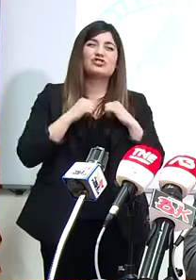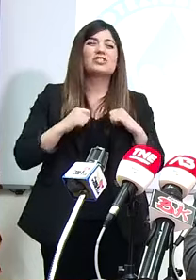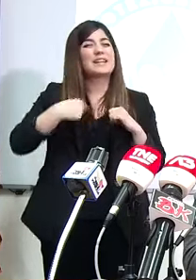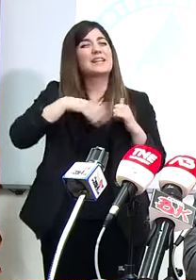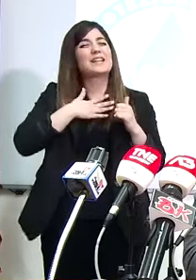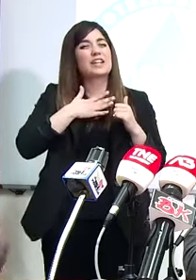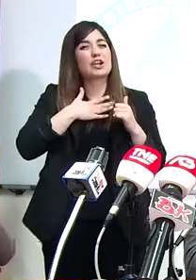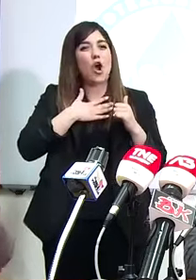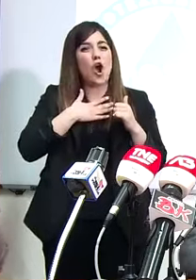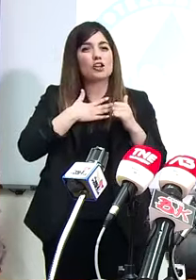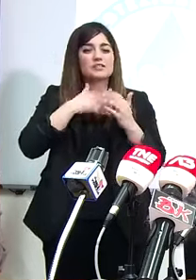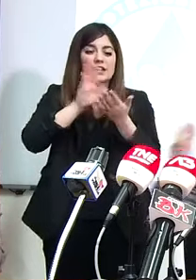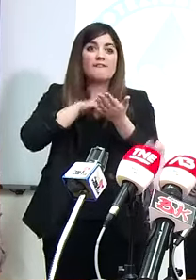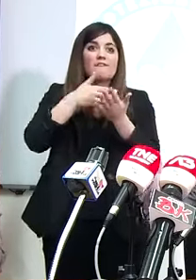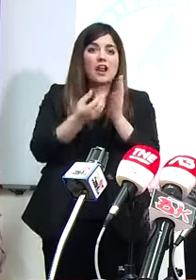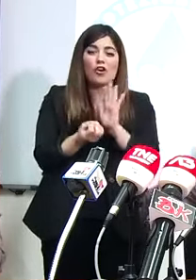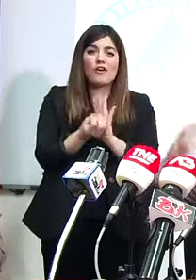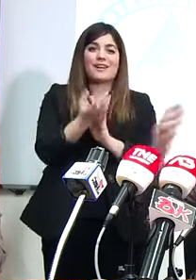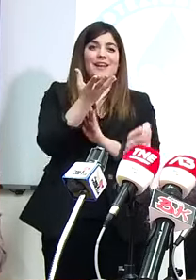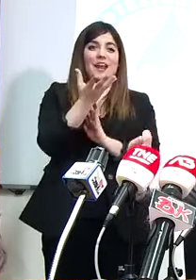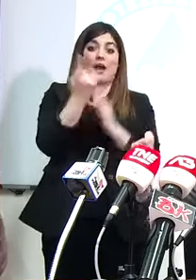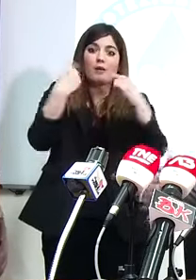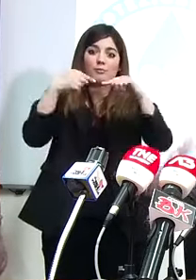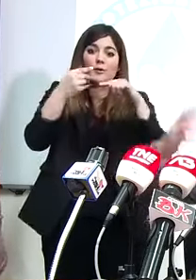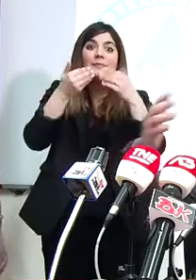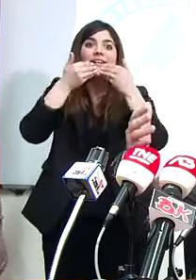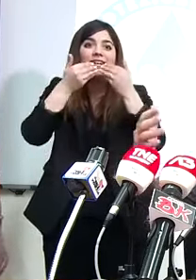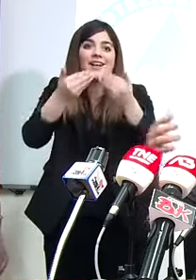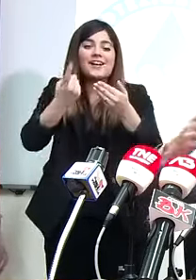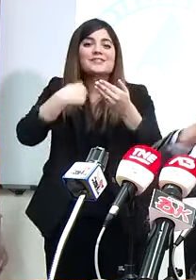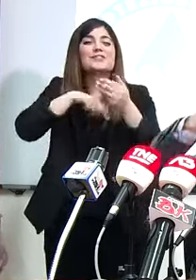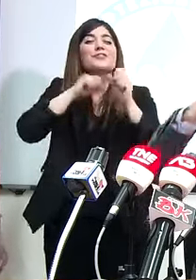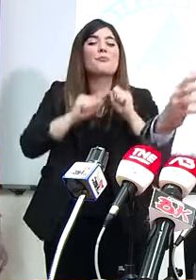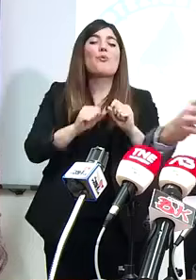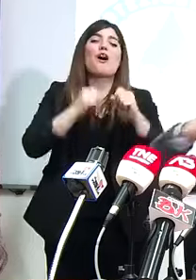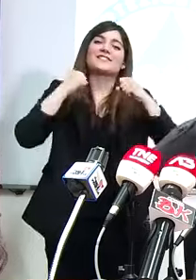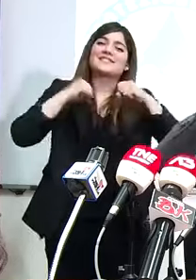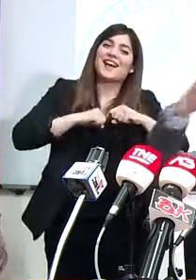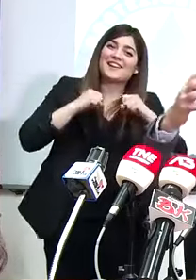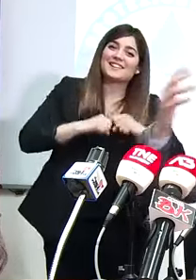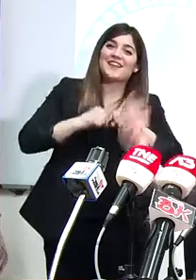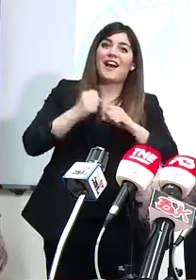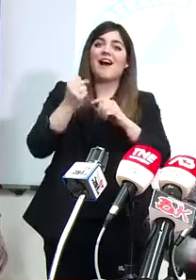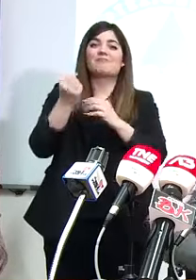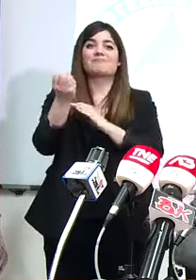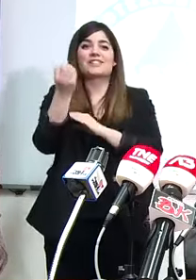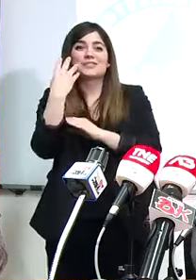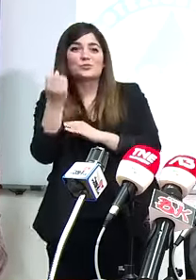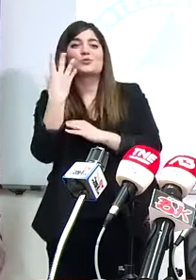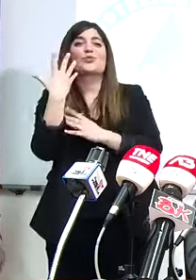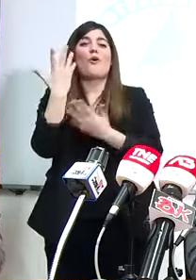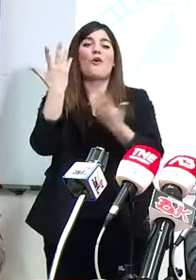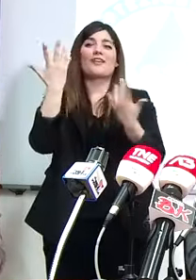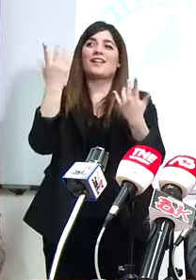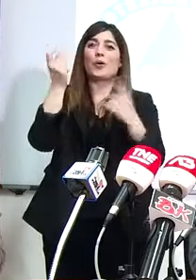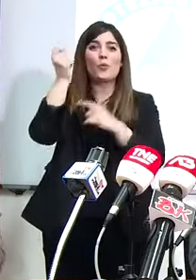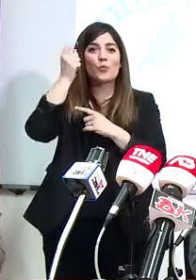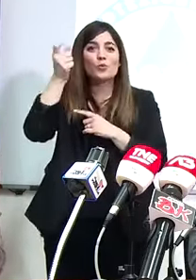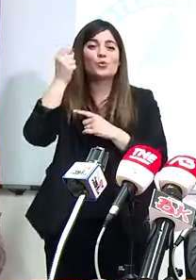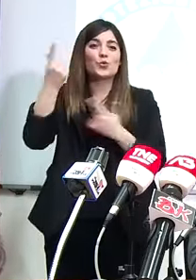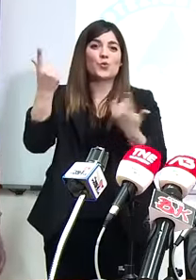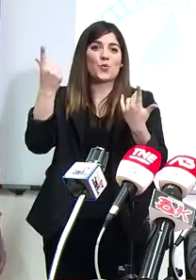un valore che si traduce in sanità istruzione cultura ambiente territorio tutto quello che vedete non solo a livello locale ma anche nazionale